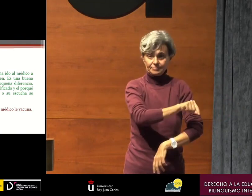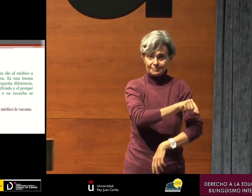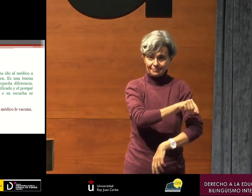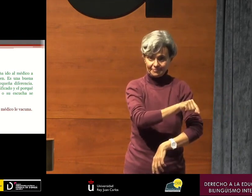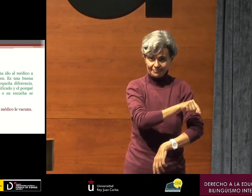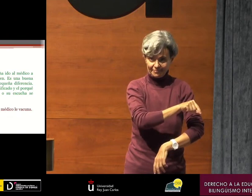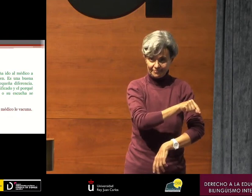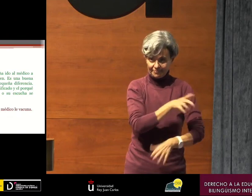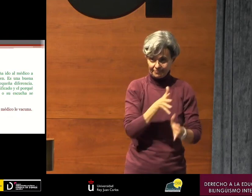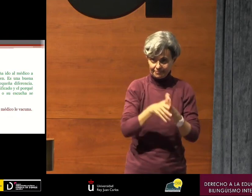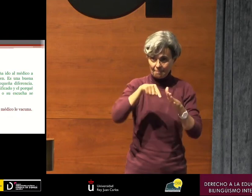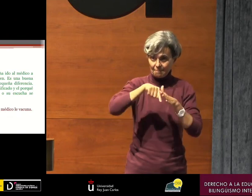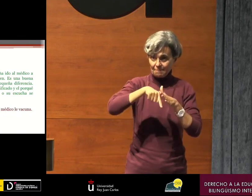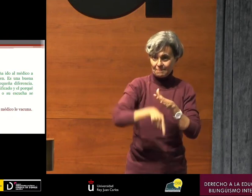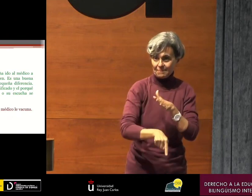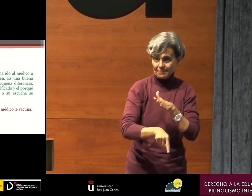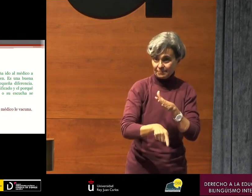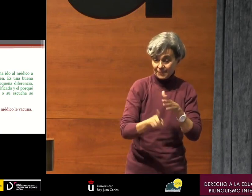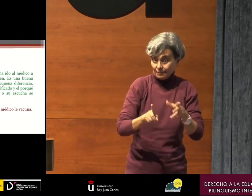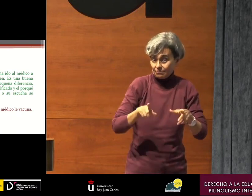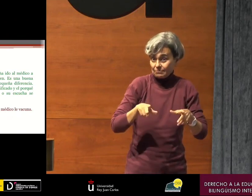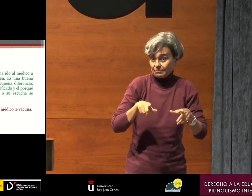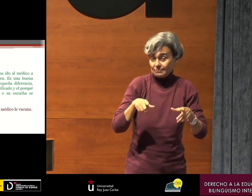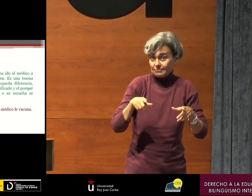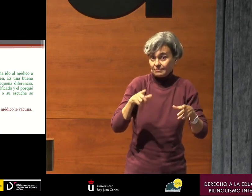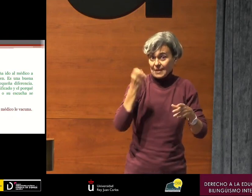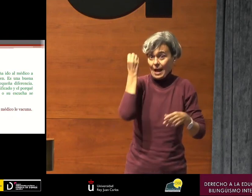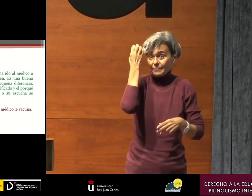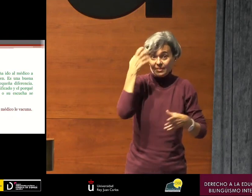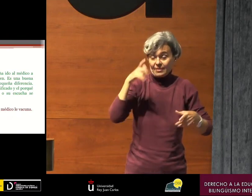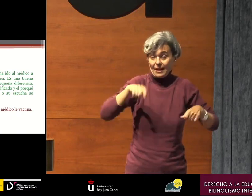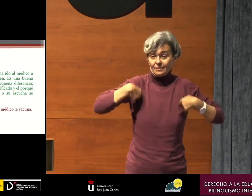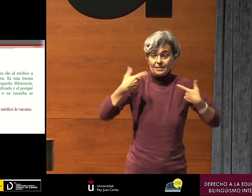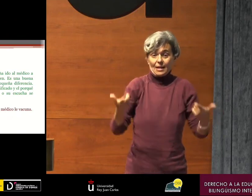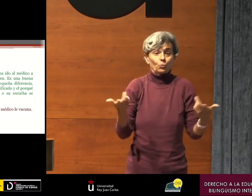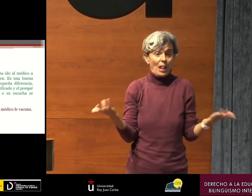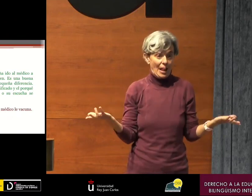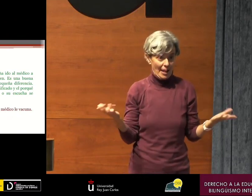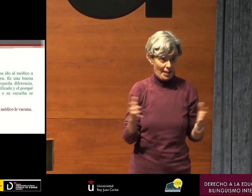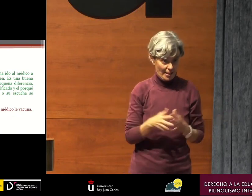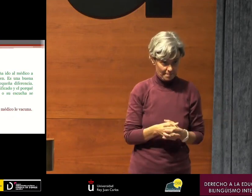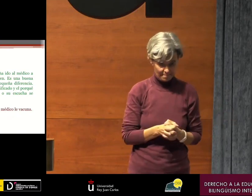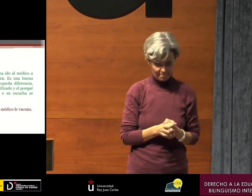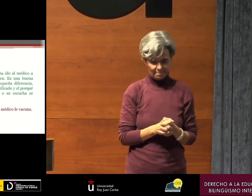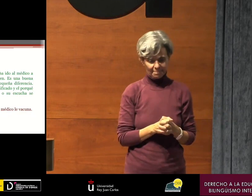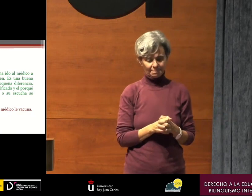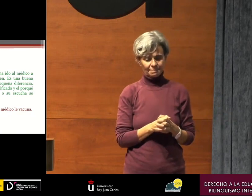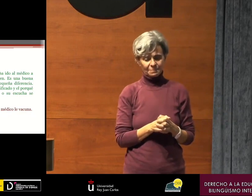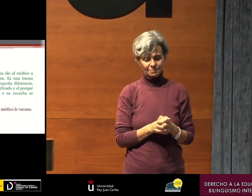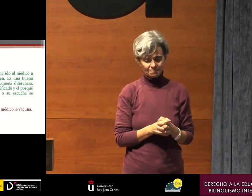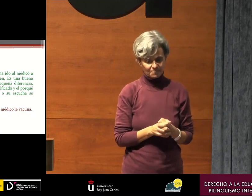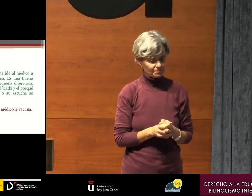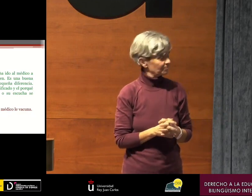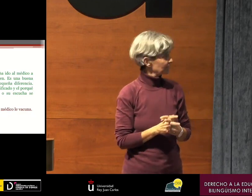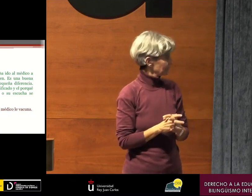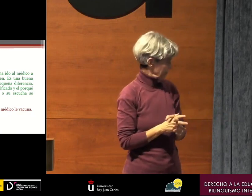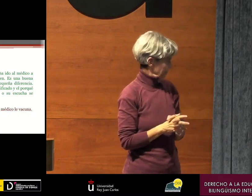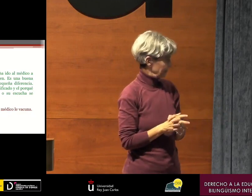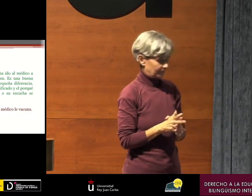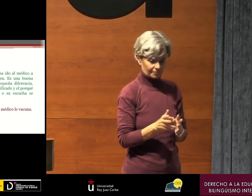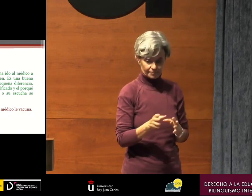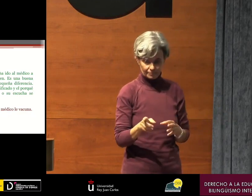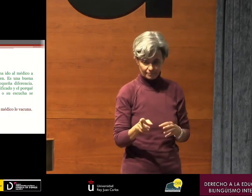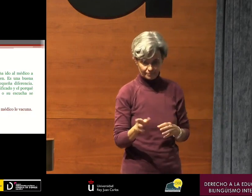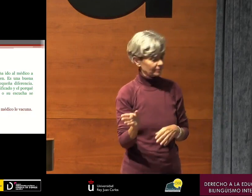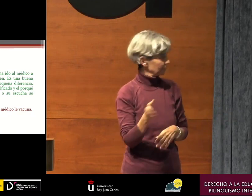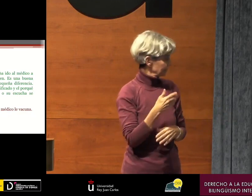y a lo mejor lo que no entiende es ¿qué quiere decir el signo de vacuna? Y entonces profundizamos en esa información y se